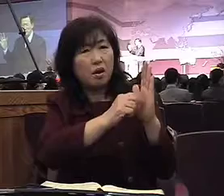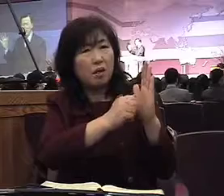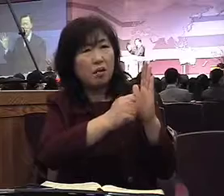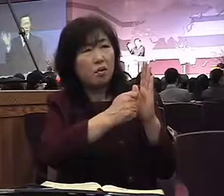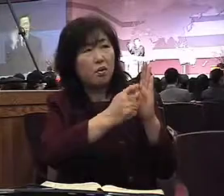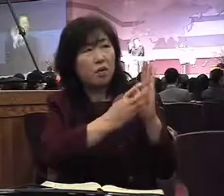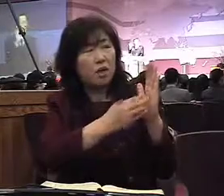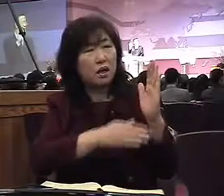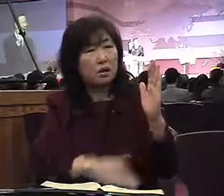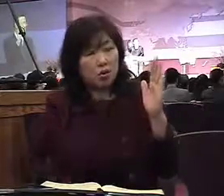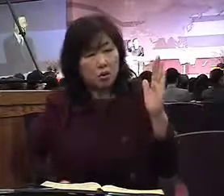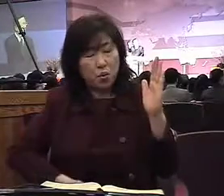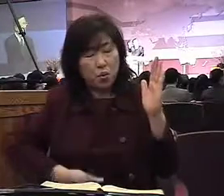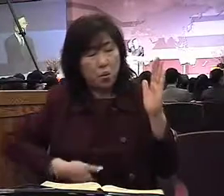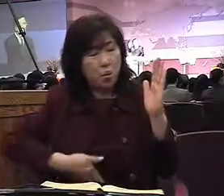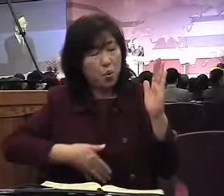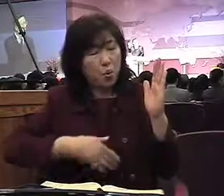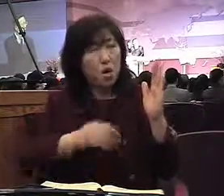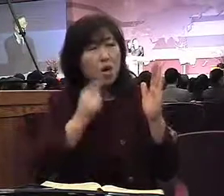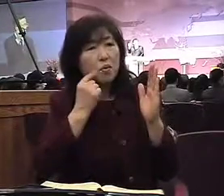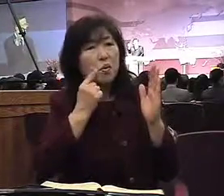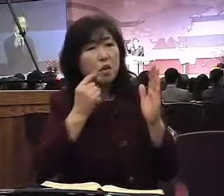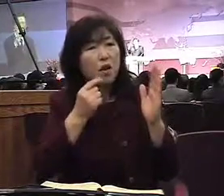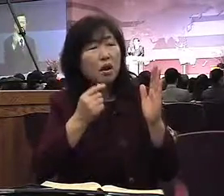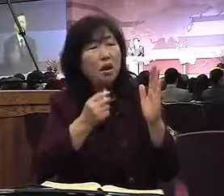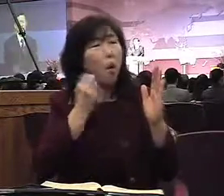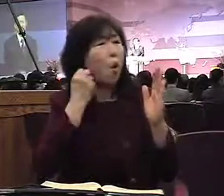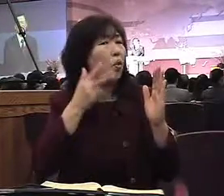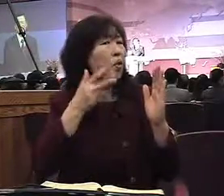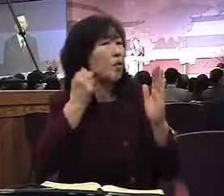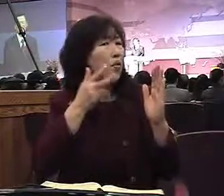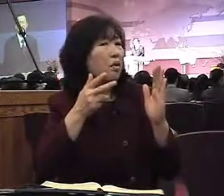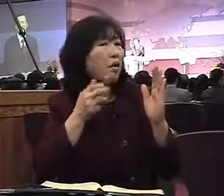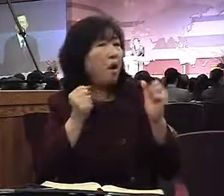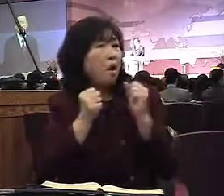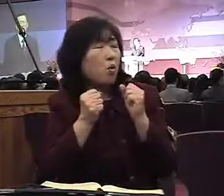많이 찾아봤는데 어디에도 이 히터 이게 없어요. 에어컨도 없고 이것도 없고.